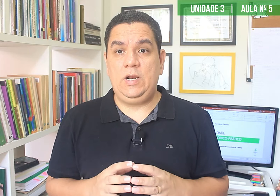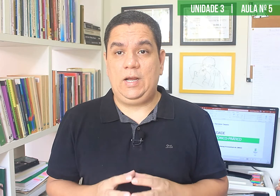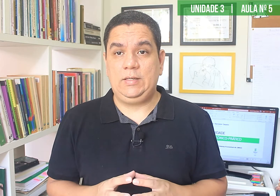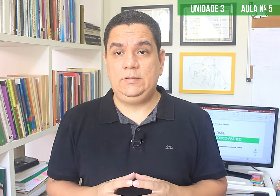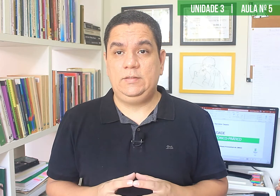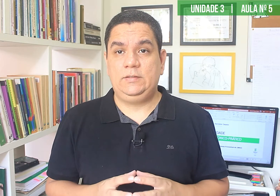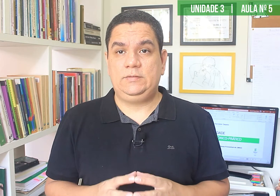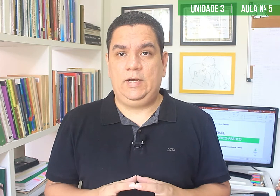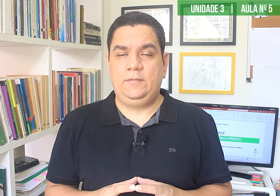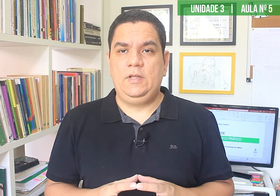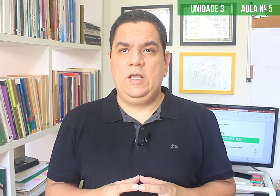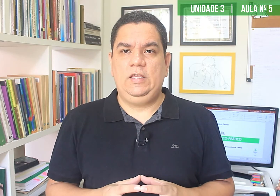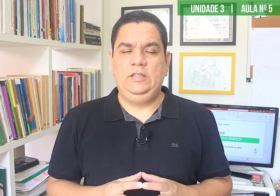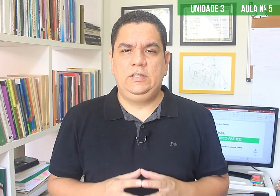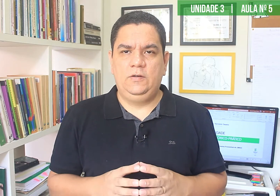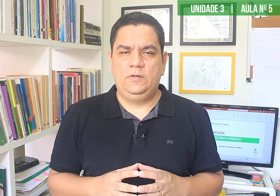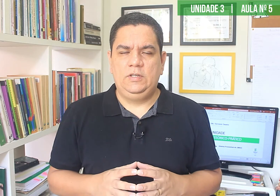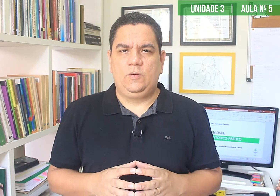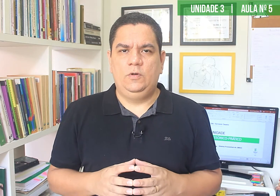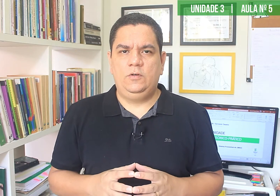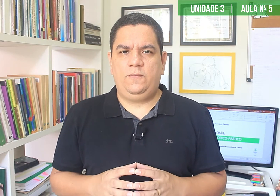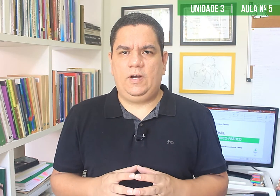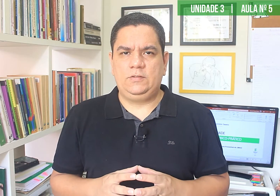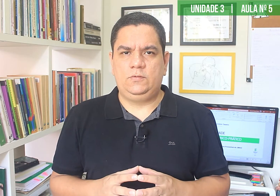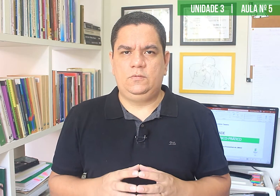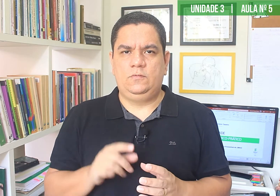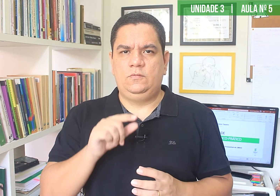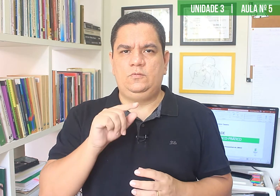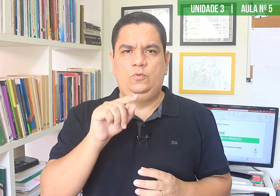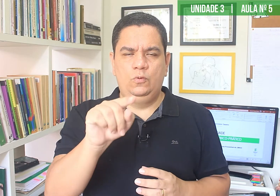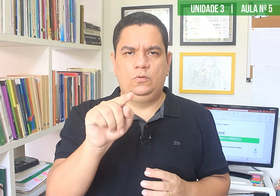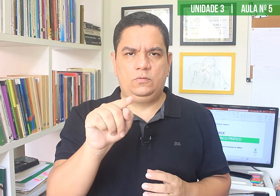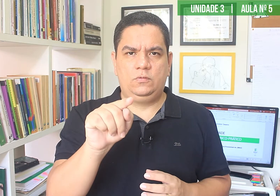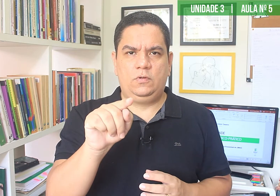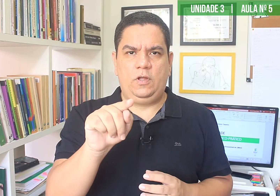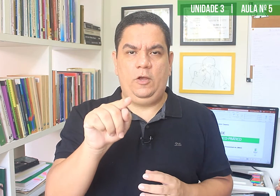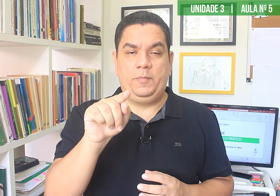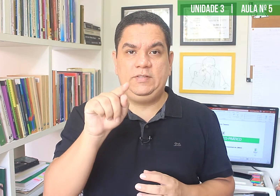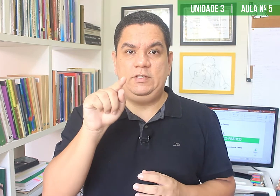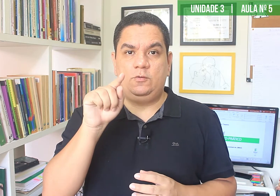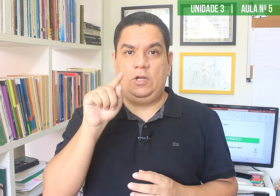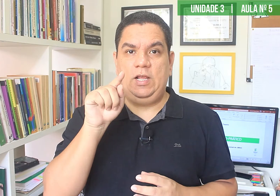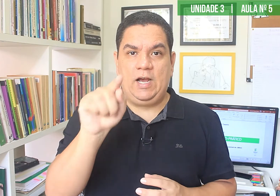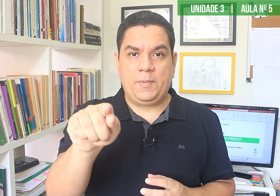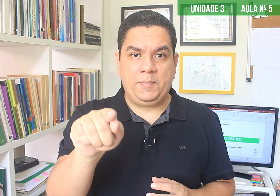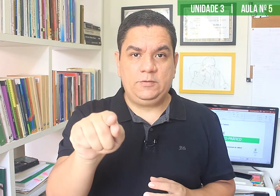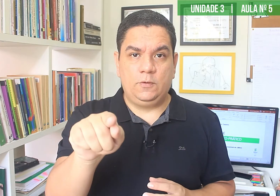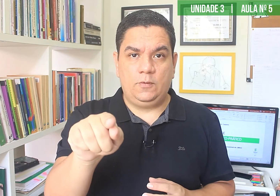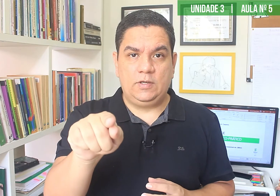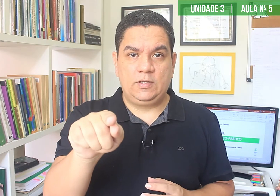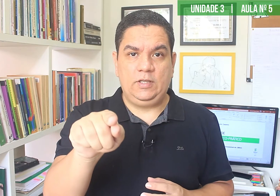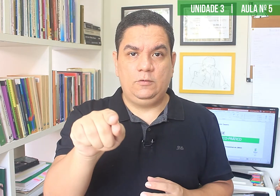olhar, tá? Então, quando eu faço tu, eu preciso olhar para a pessoa que eu